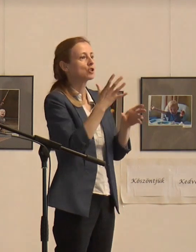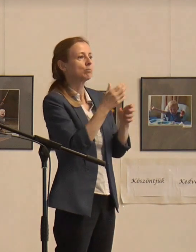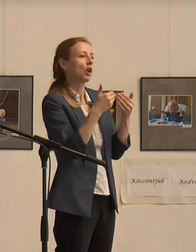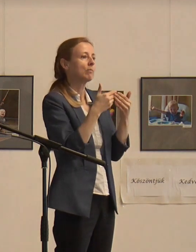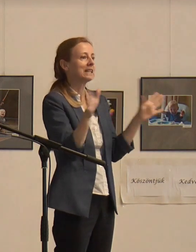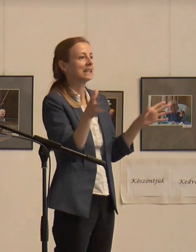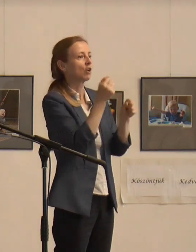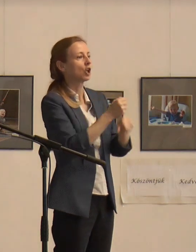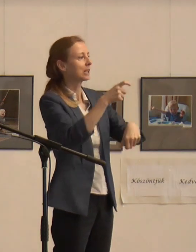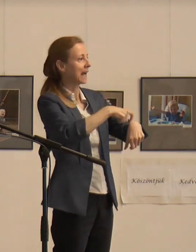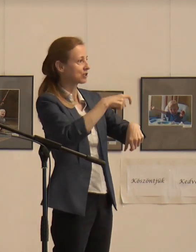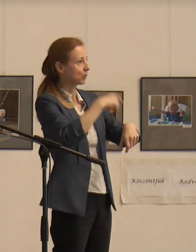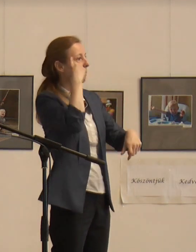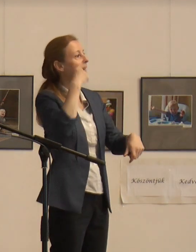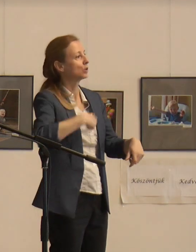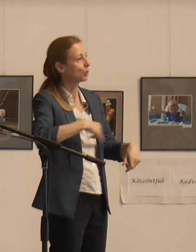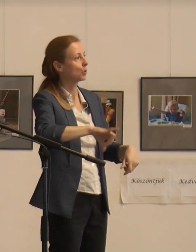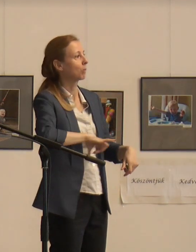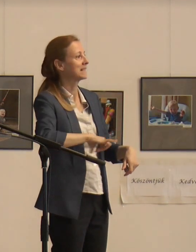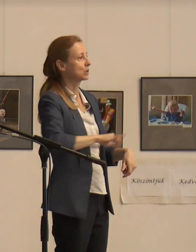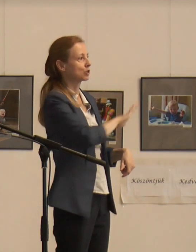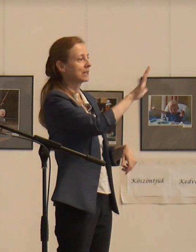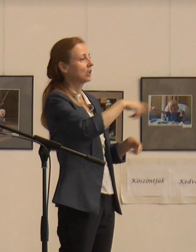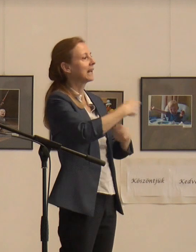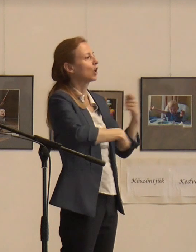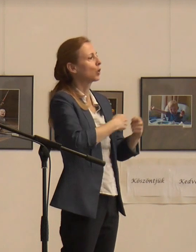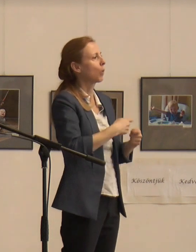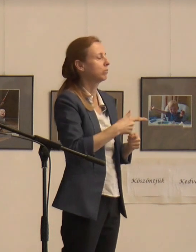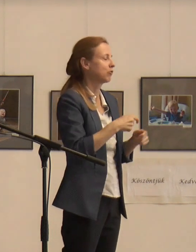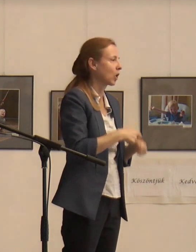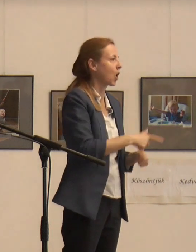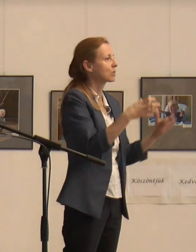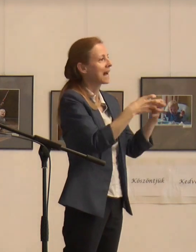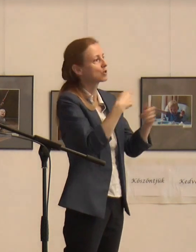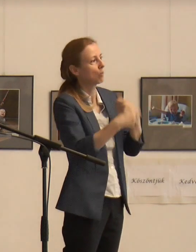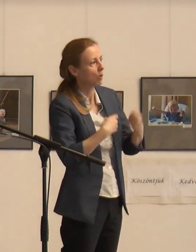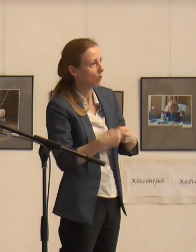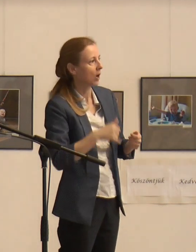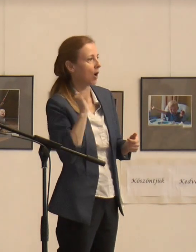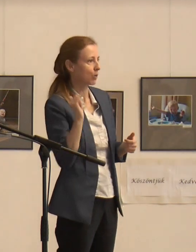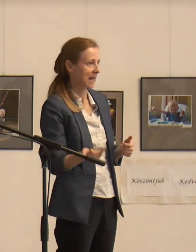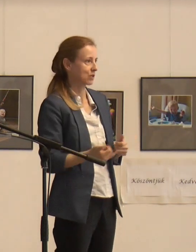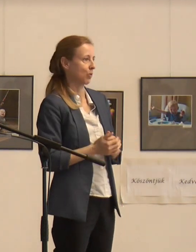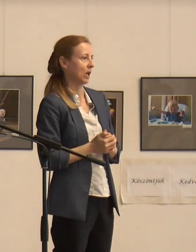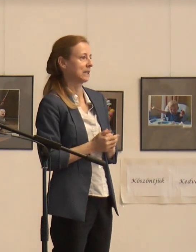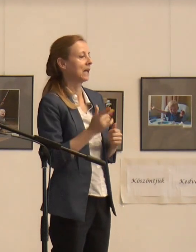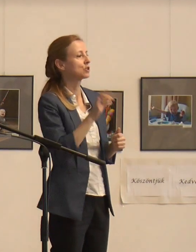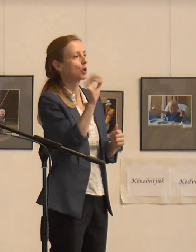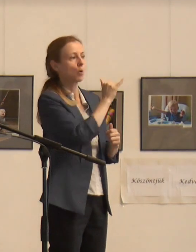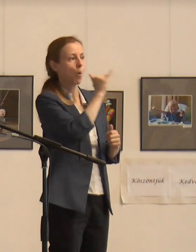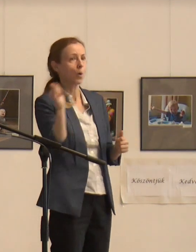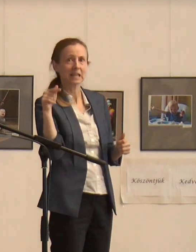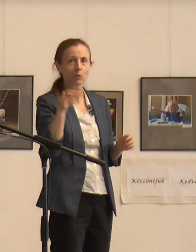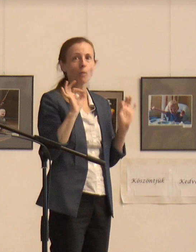időben tudjuk most már biztosítani a lehetőséget a klubfoglalkozásokra, a csoportfoglalkozásokra, és ilyen jó időben,